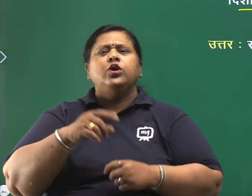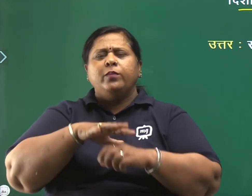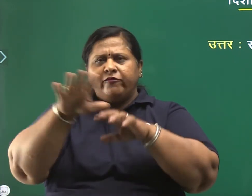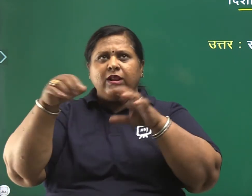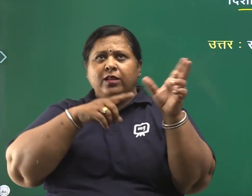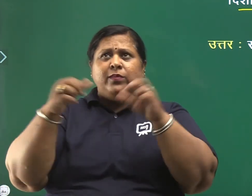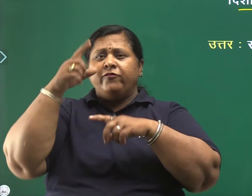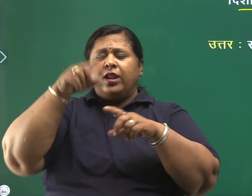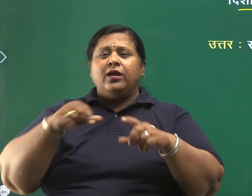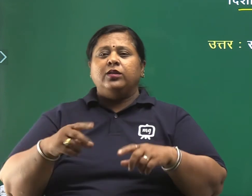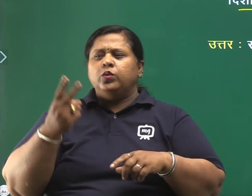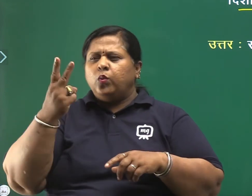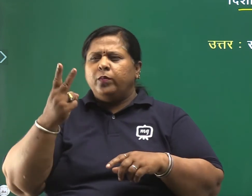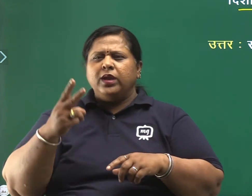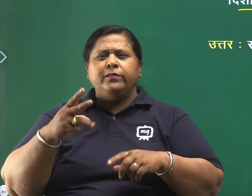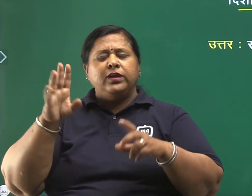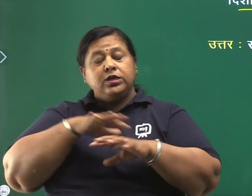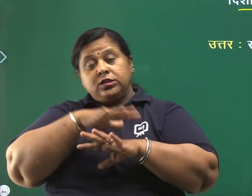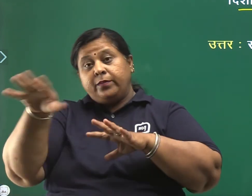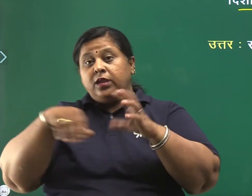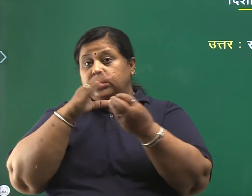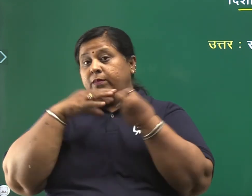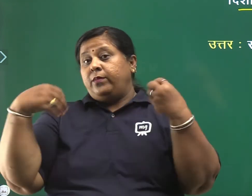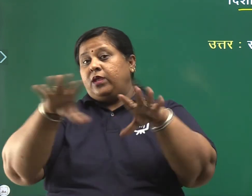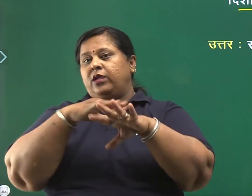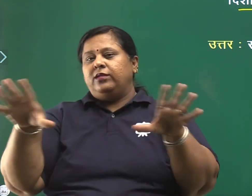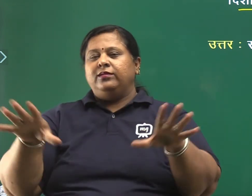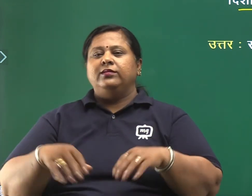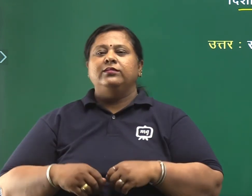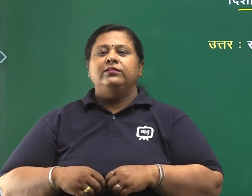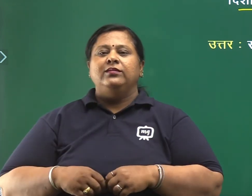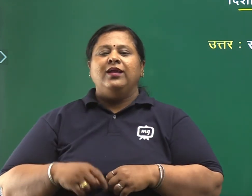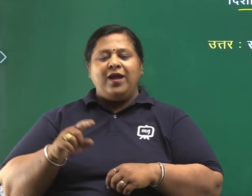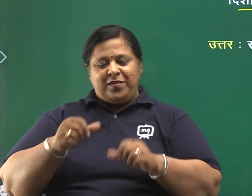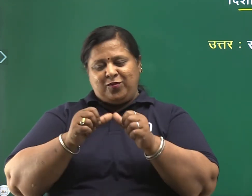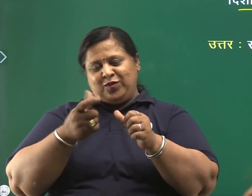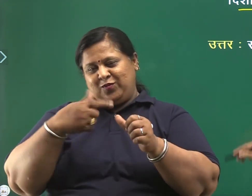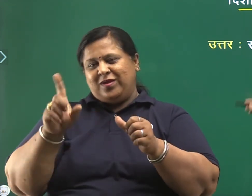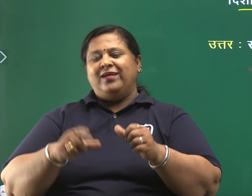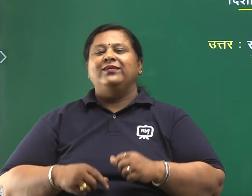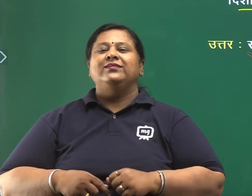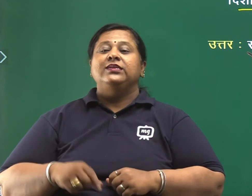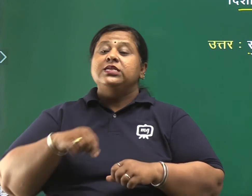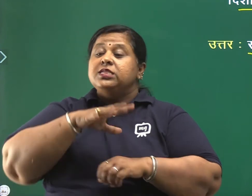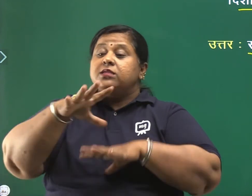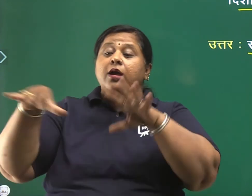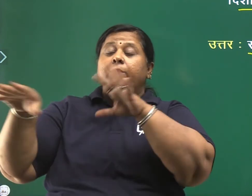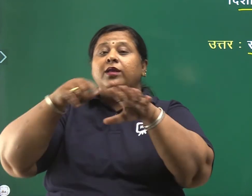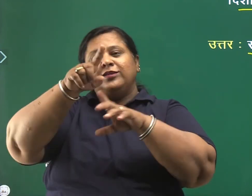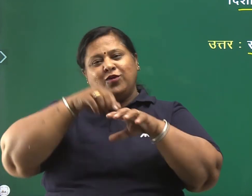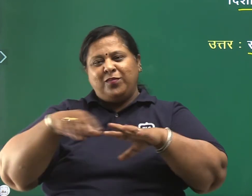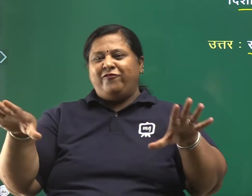बच्चों? 2 दिशाओं में या सभी दिशाओं में? हमारा उत्तर होगा सभी दिशाओं